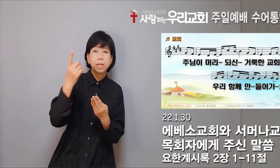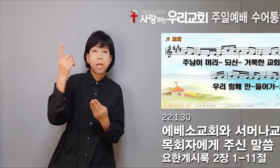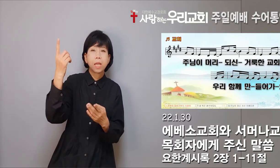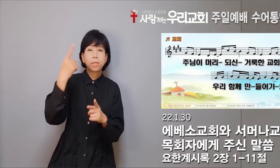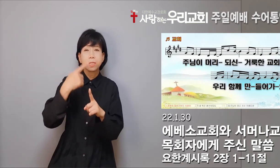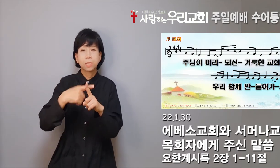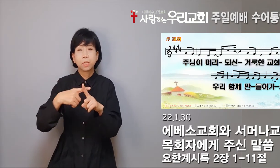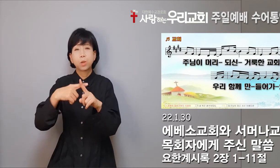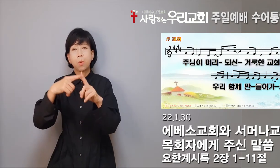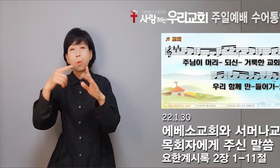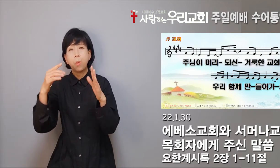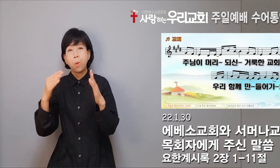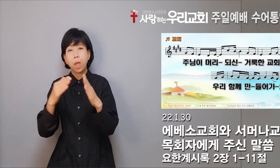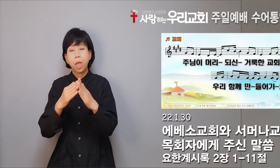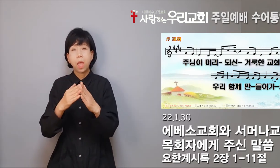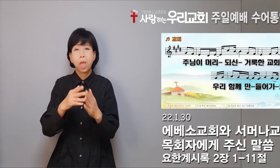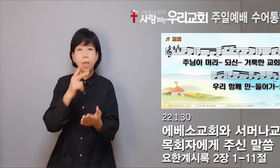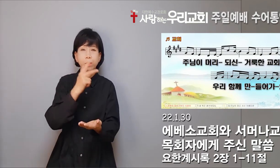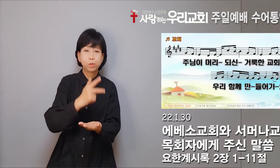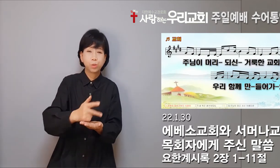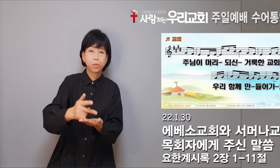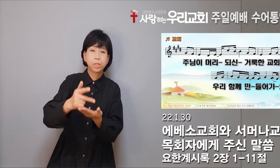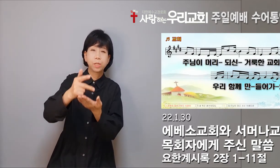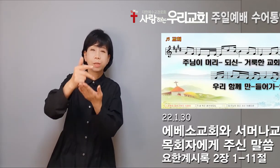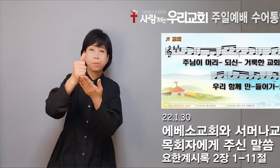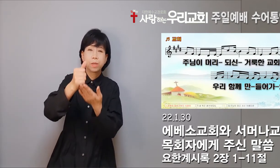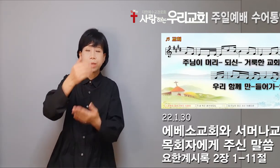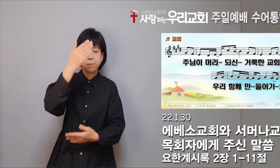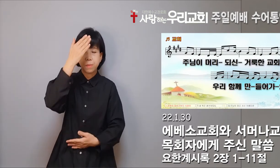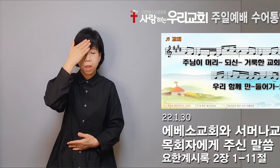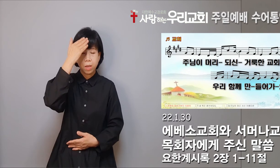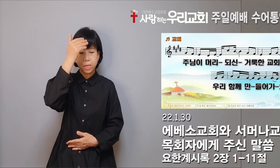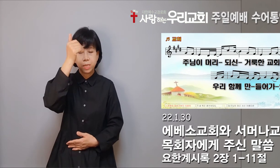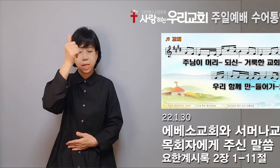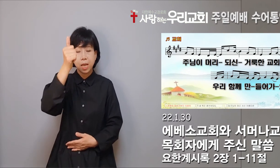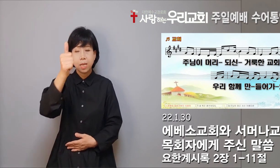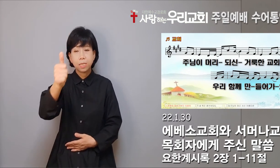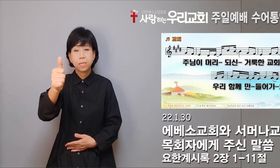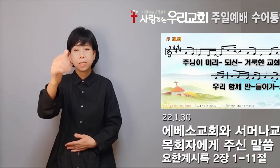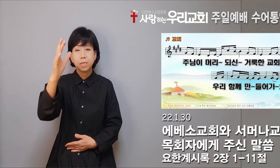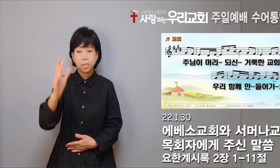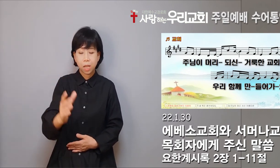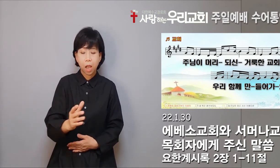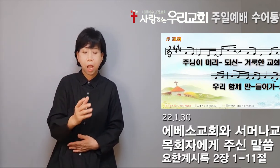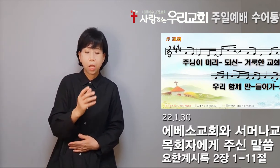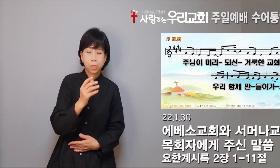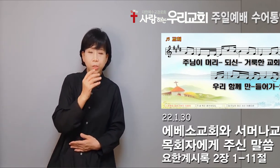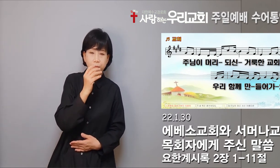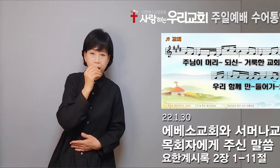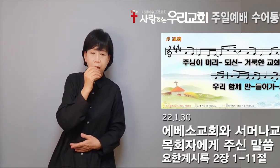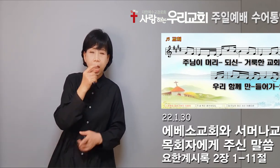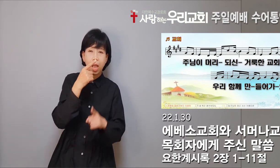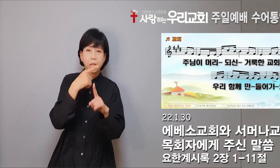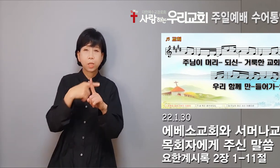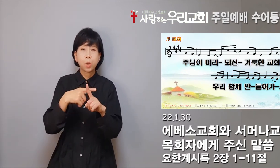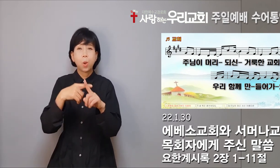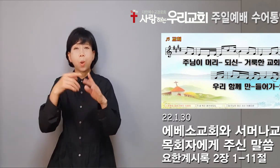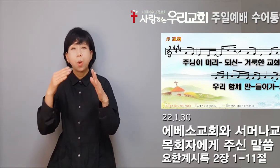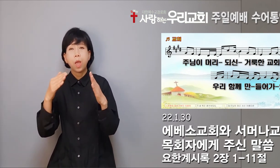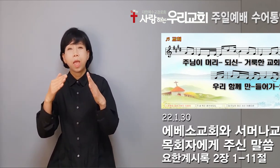교회 주님이 머리 되신 거룩한